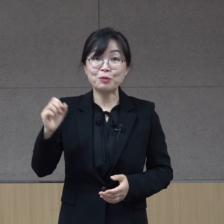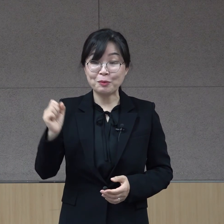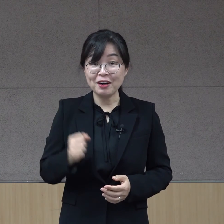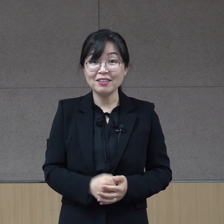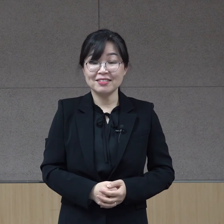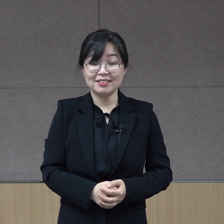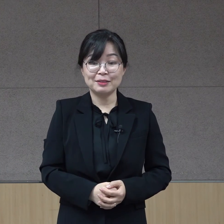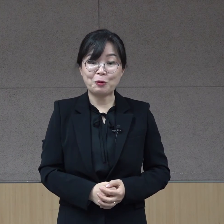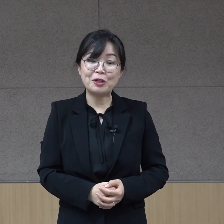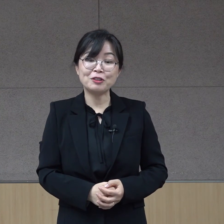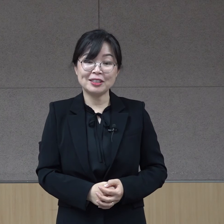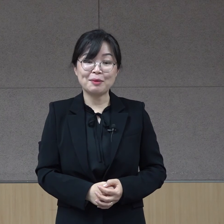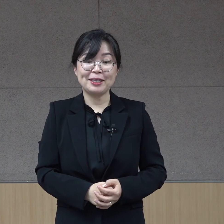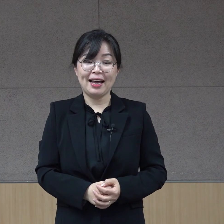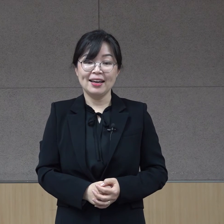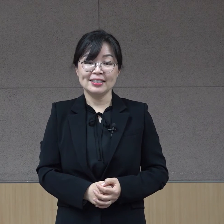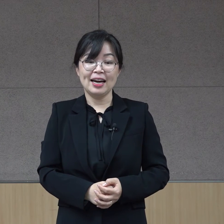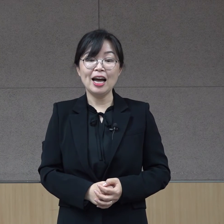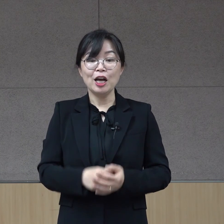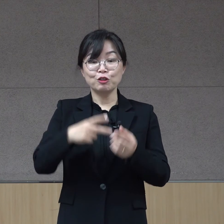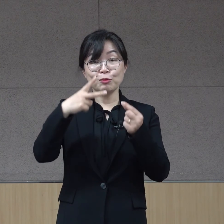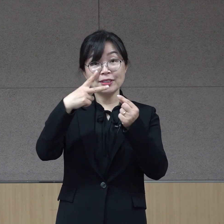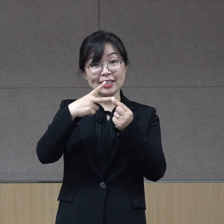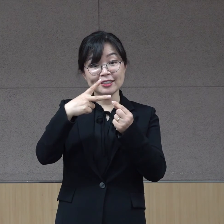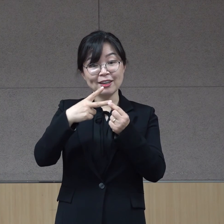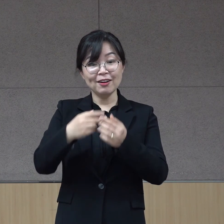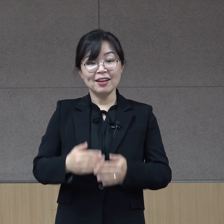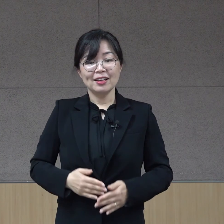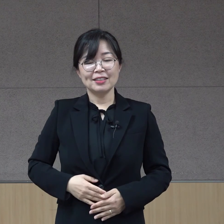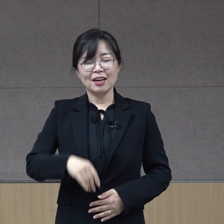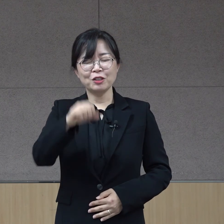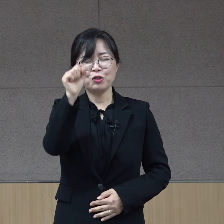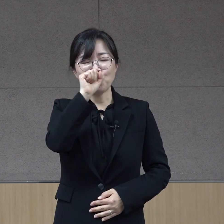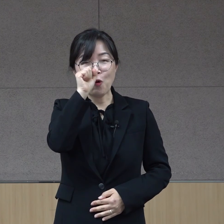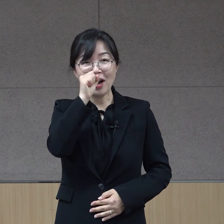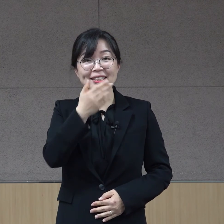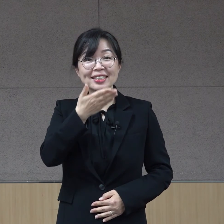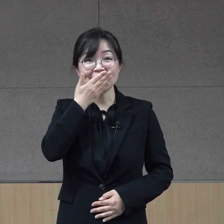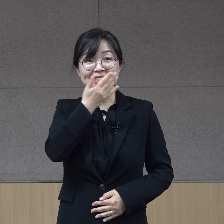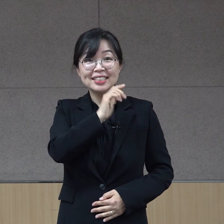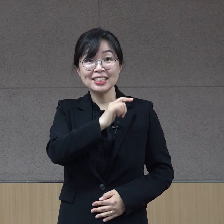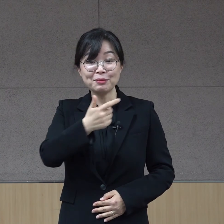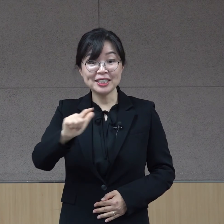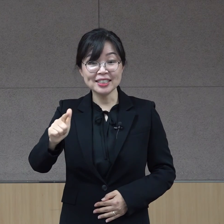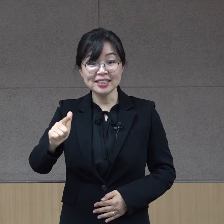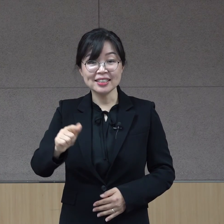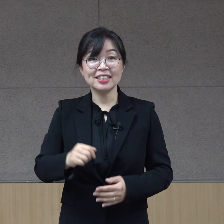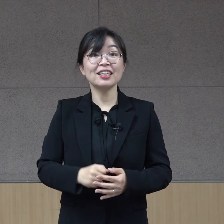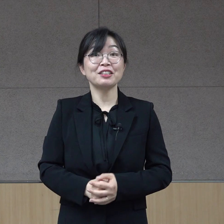보면 보일 수 있답니다. 자, 두 번째는요. 제가 좋아하는 음식은 이렇게